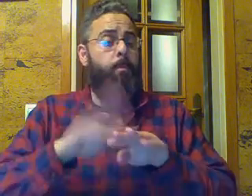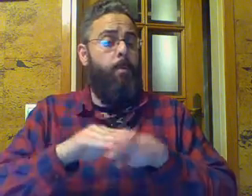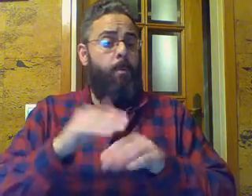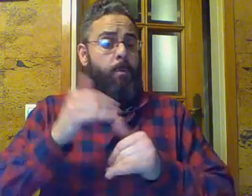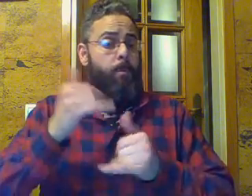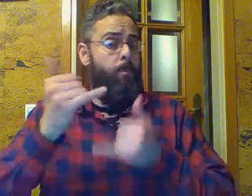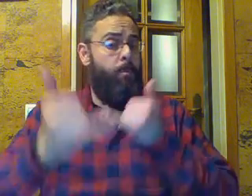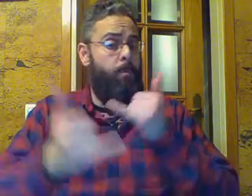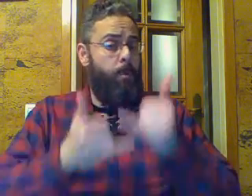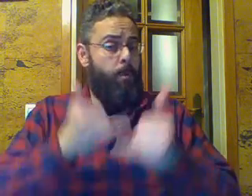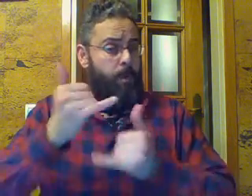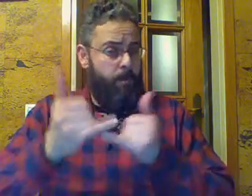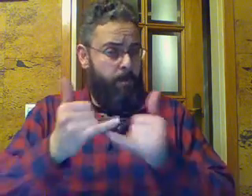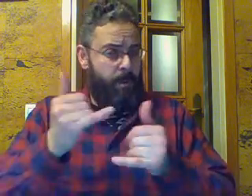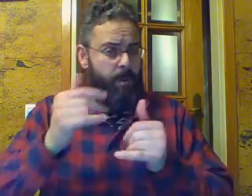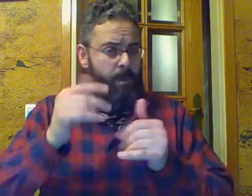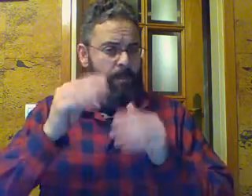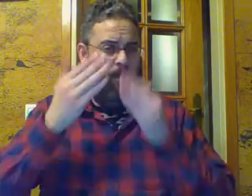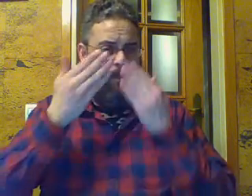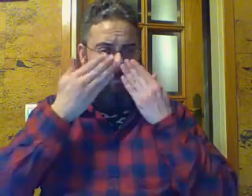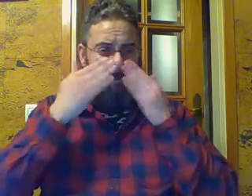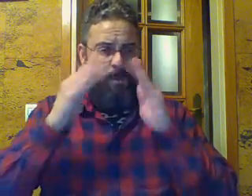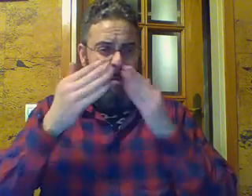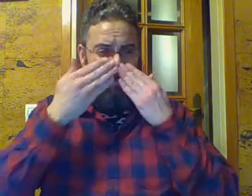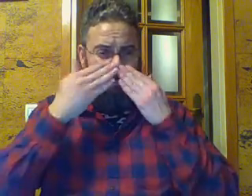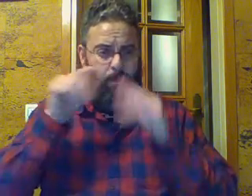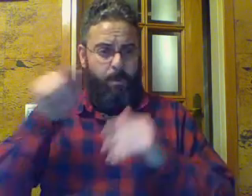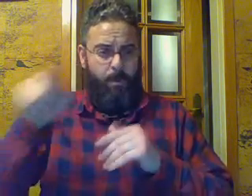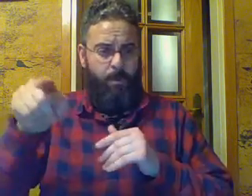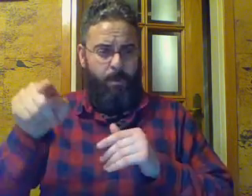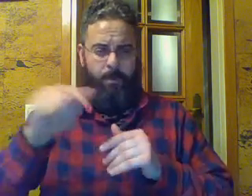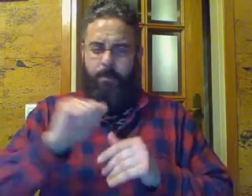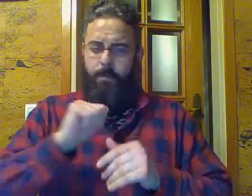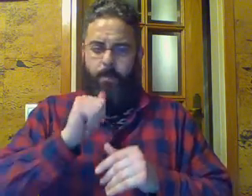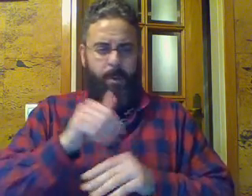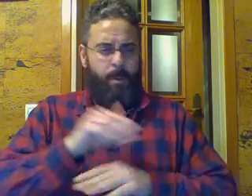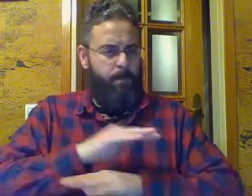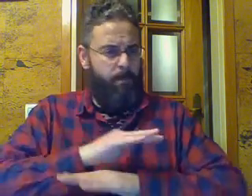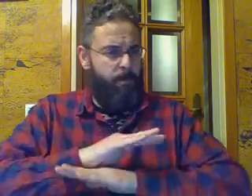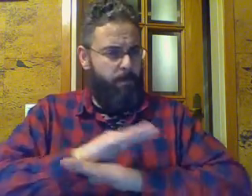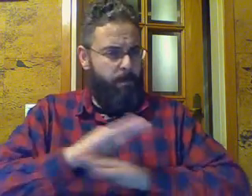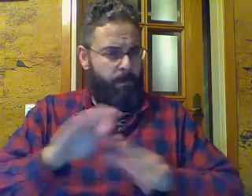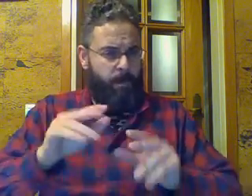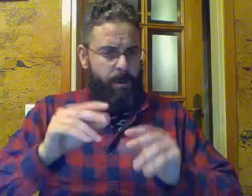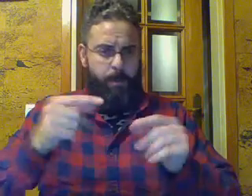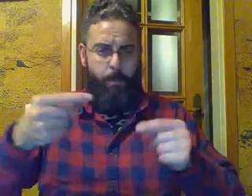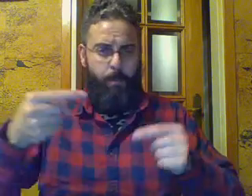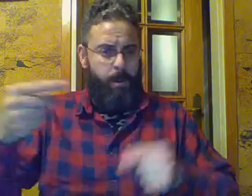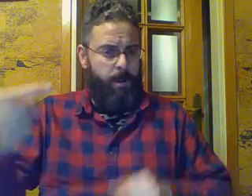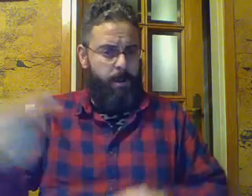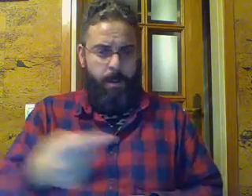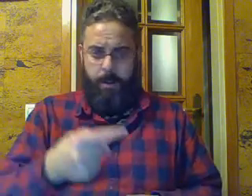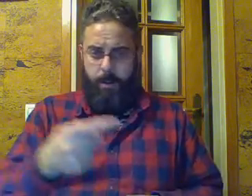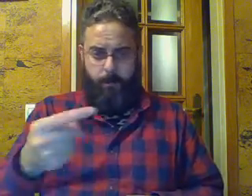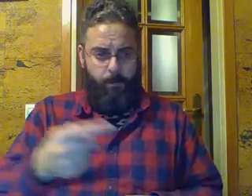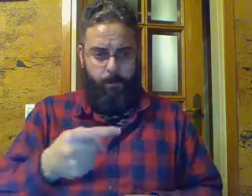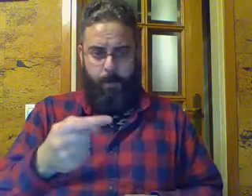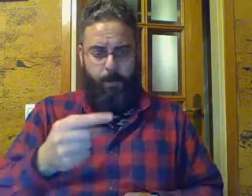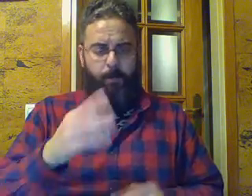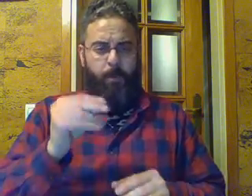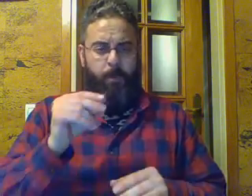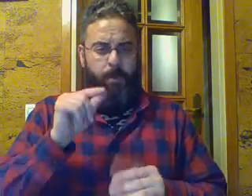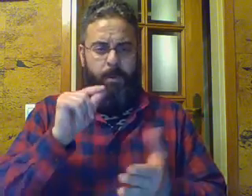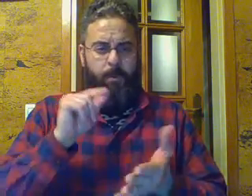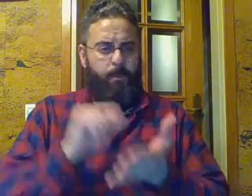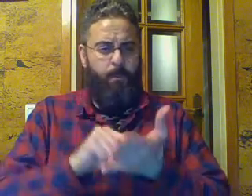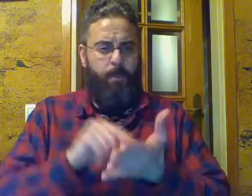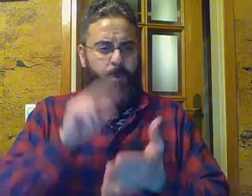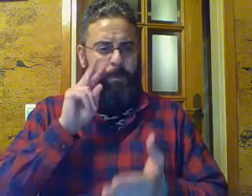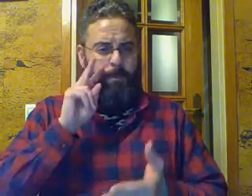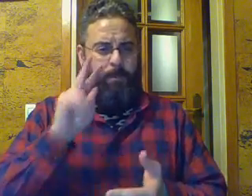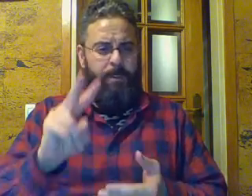A la acción de ataque de nuevo del conjunto armero se da la vuelta a Fabiano Orellana, mira hacia la izquierda, pero demasiado largo ese